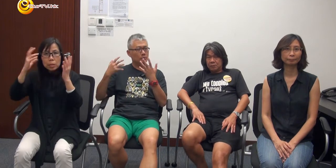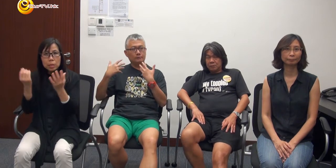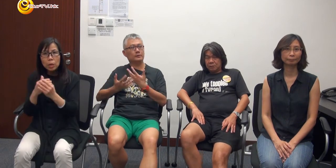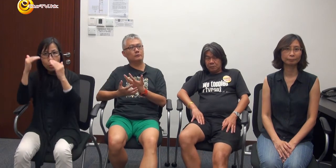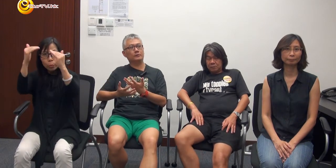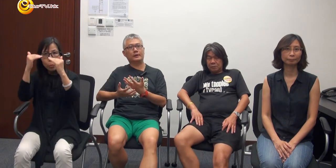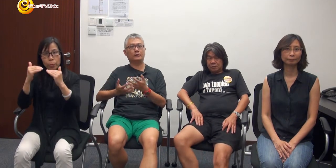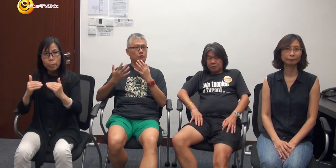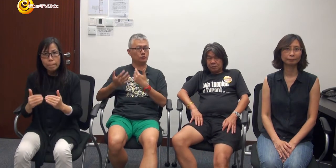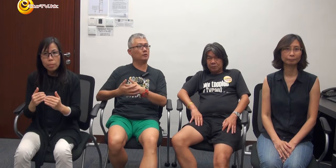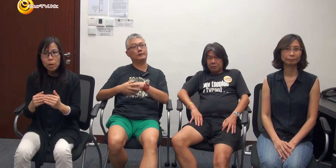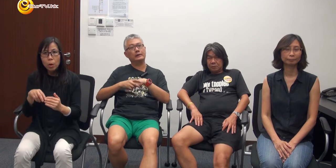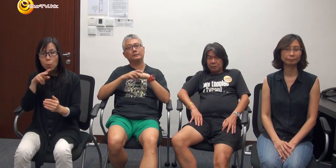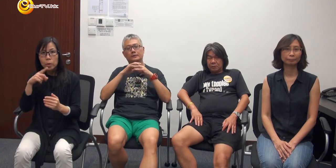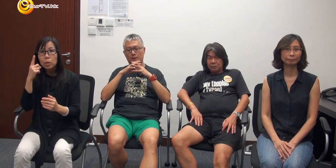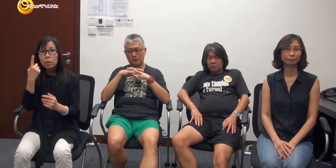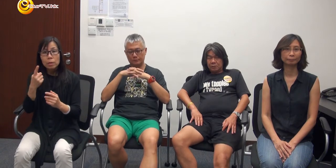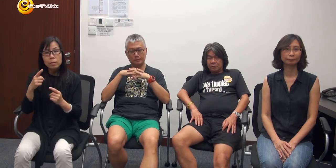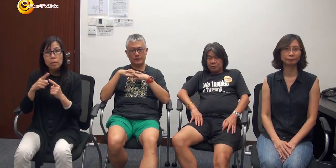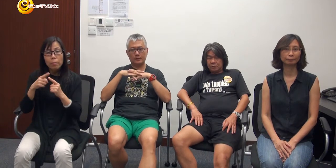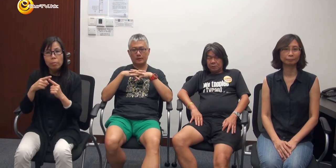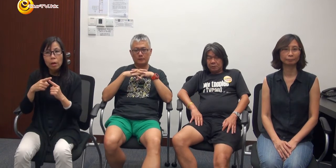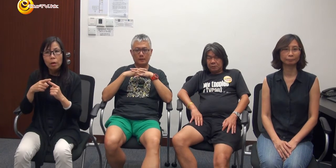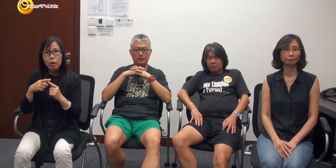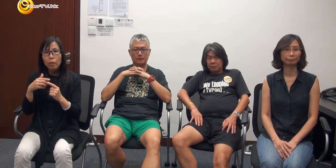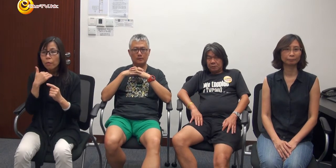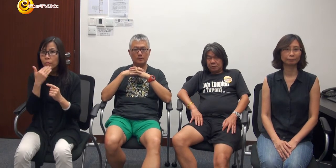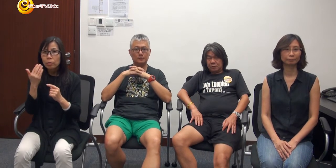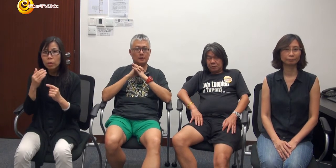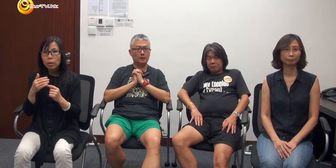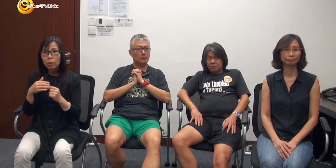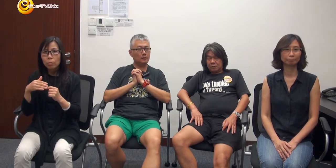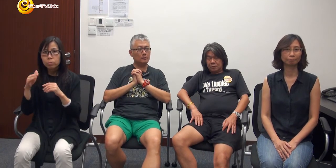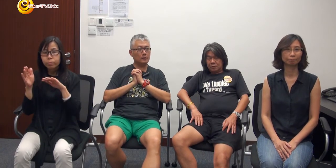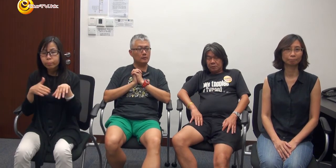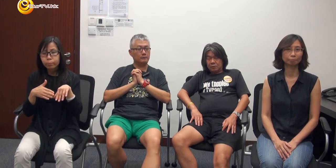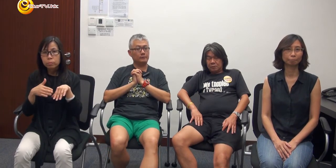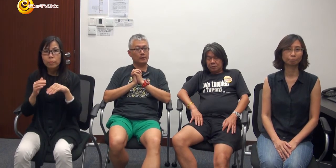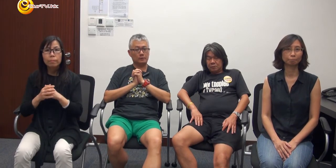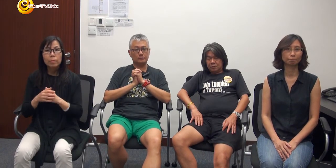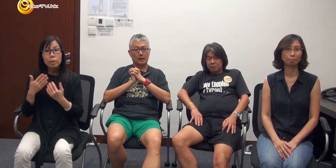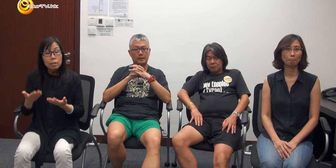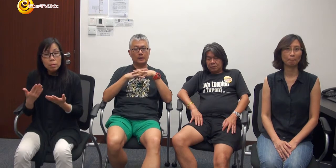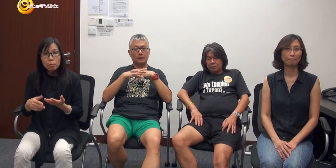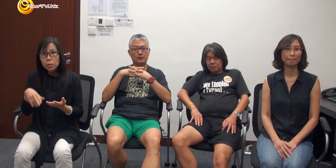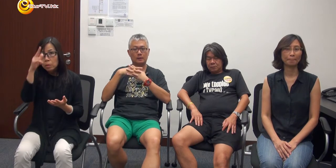辛苦都揾個人完全去否定啊嘛。咁所以你即係今次即係涼粉玩到咁大啊嚇，